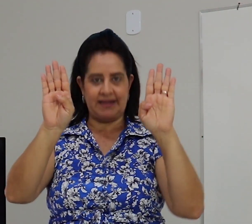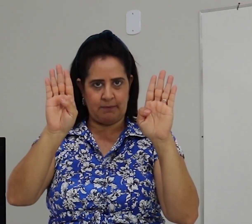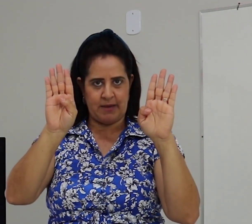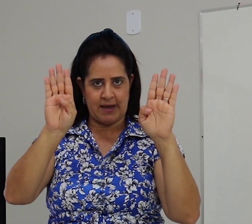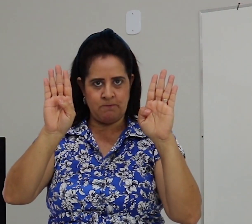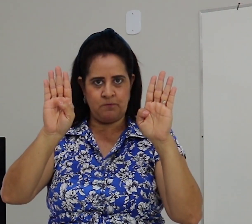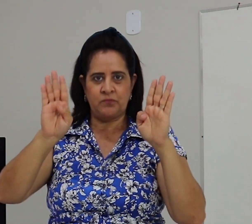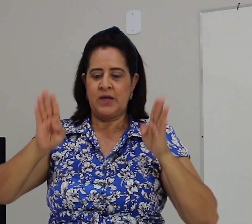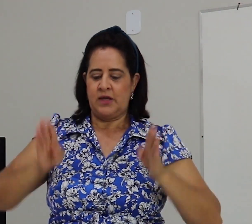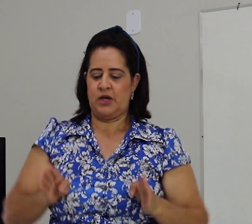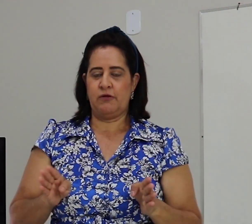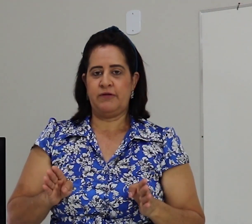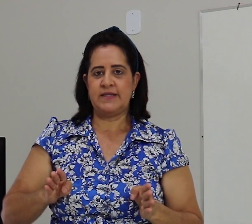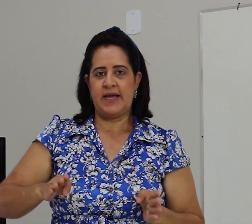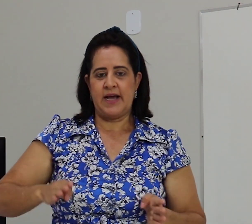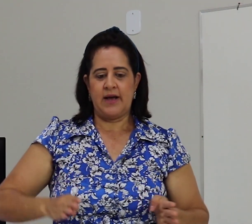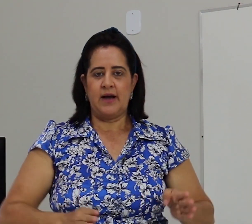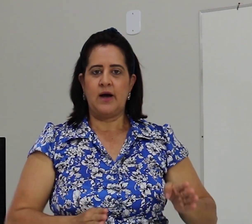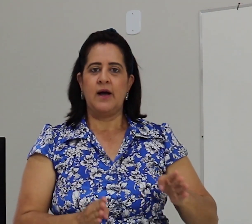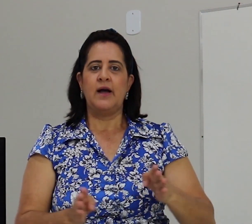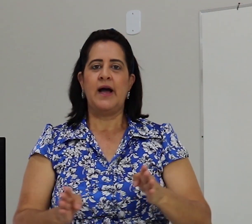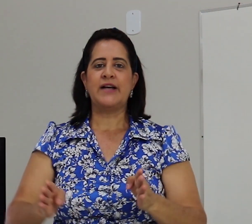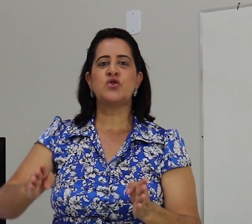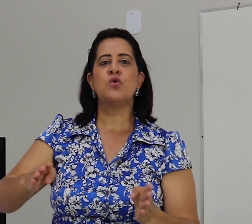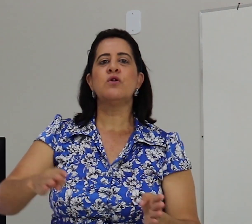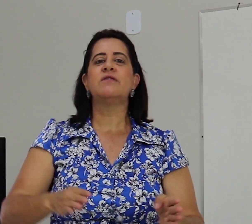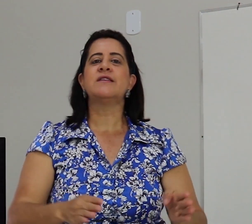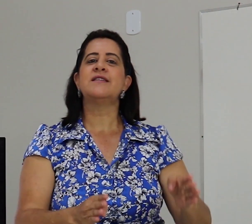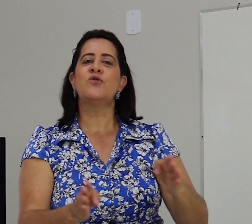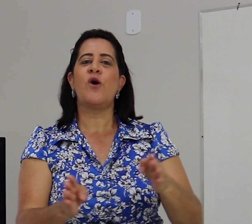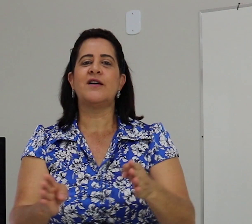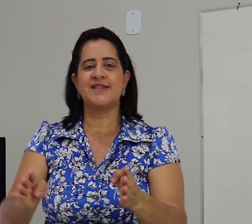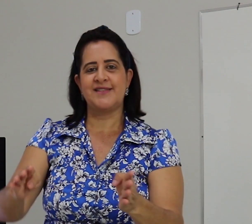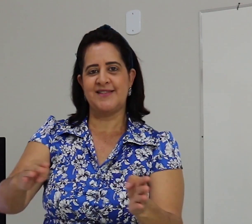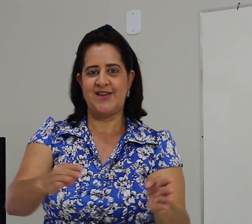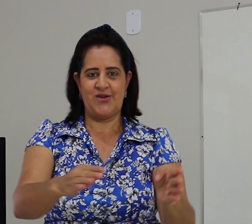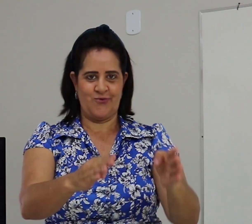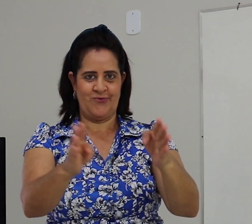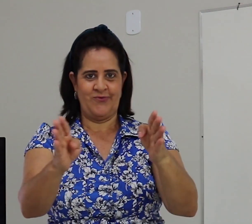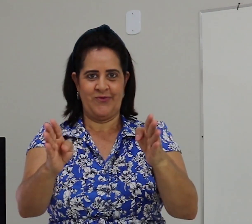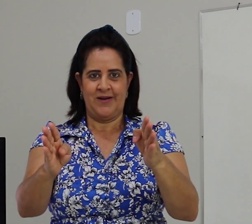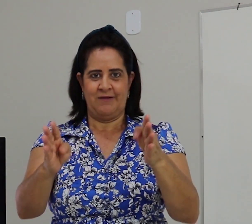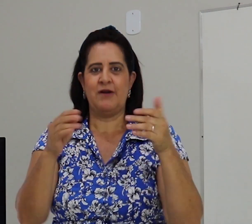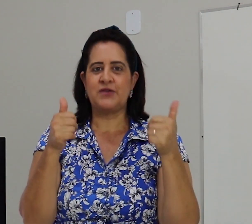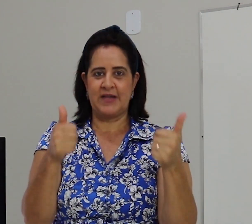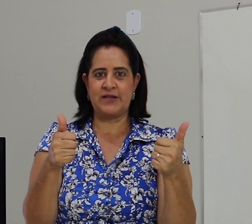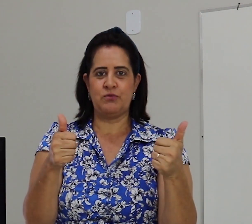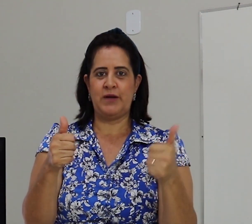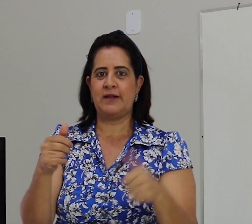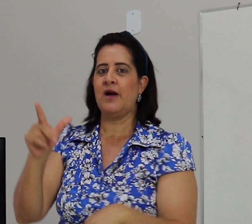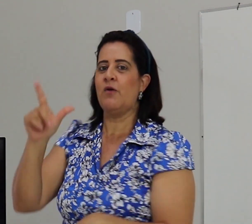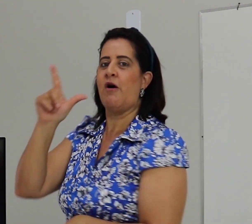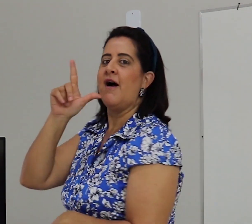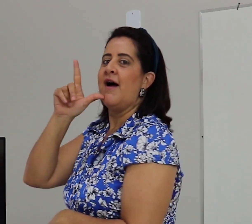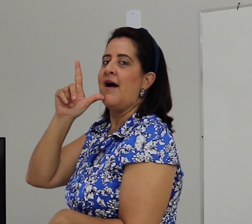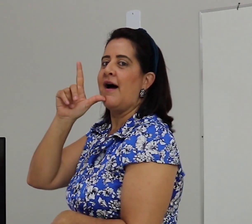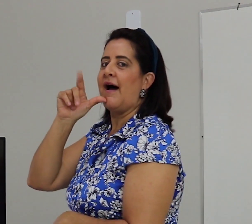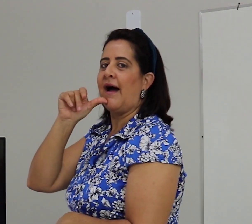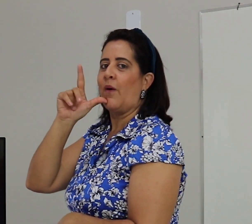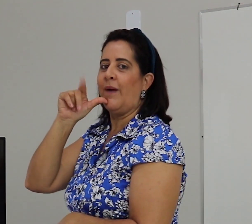letra B e eu vou fazer as curvas sinuosas desse rio. Vamos resumir então, ó,